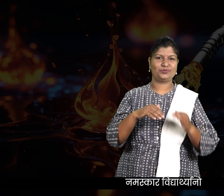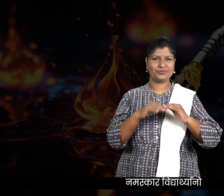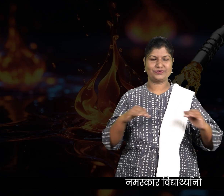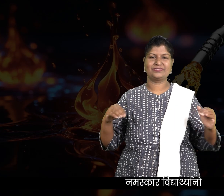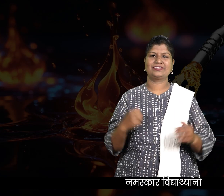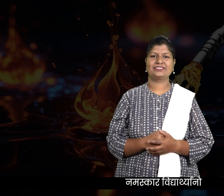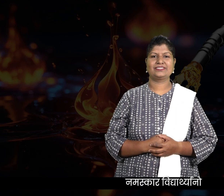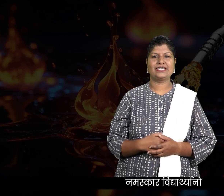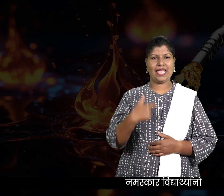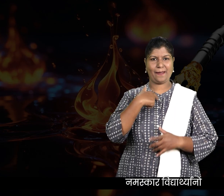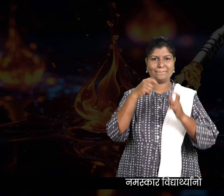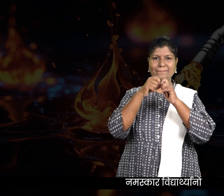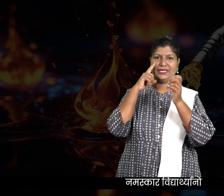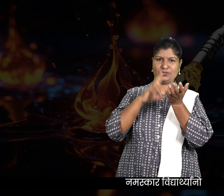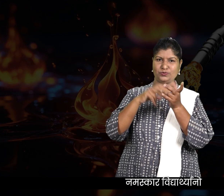विद्यार्थ्यांनो,